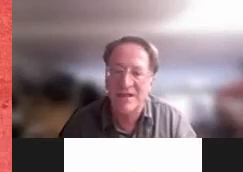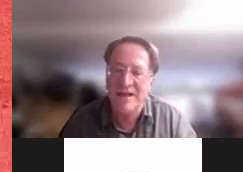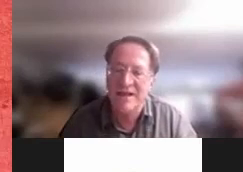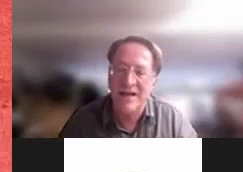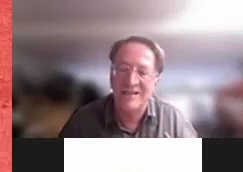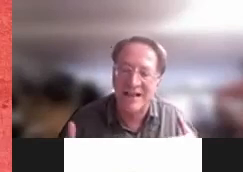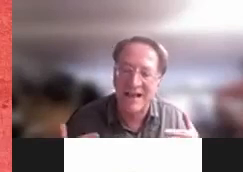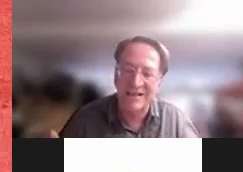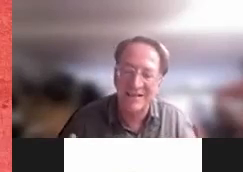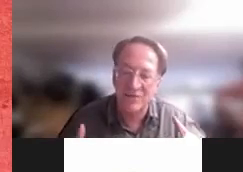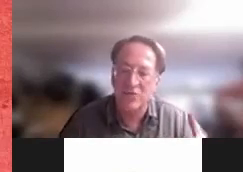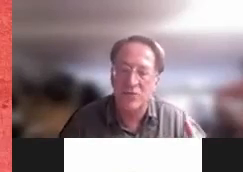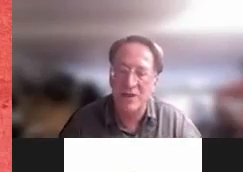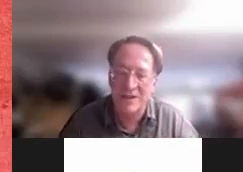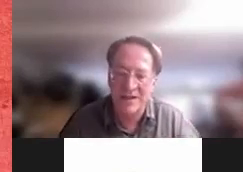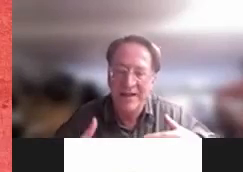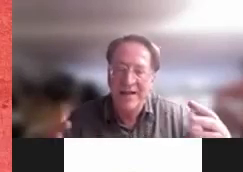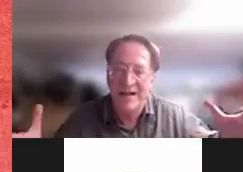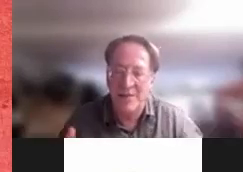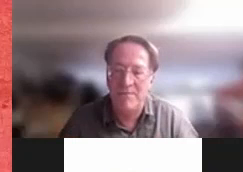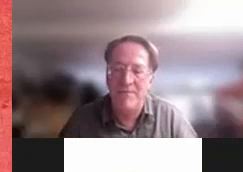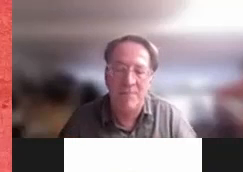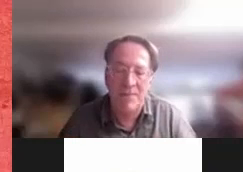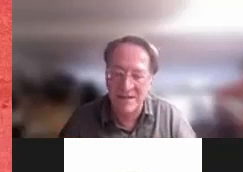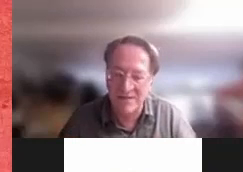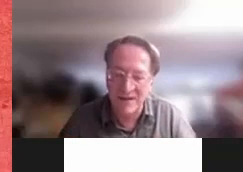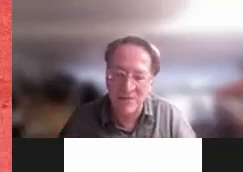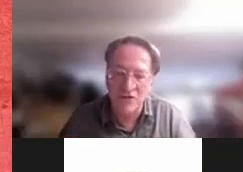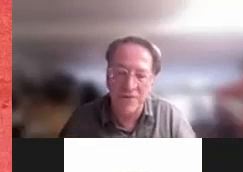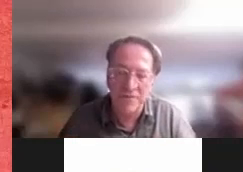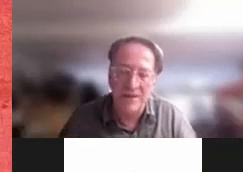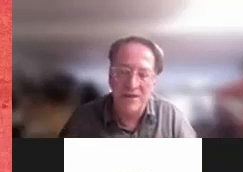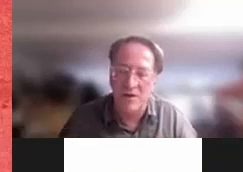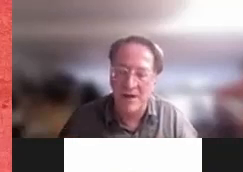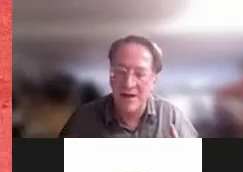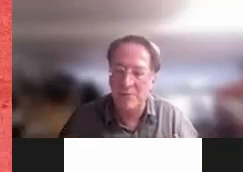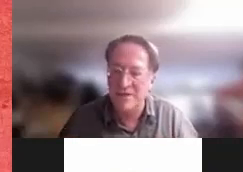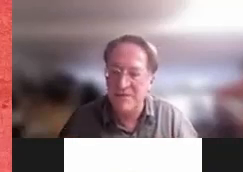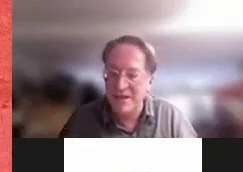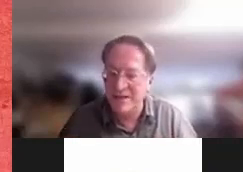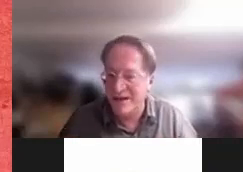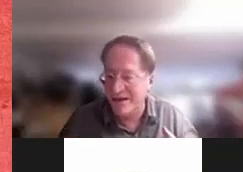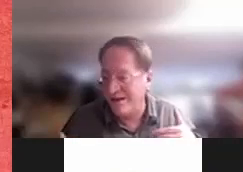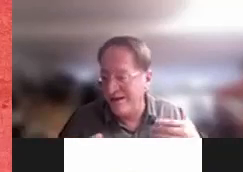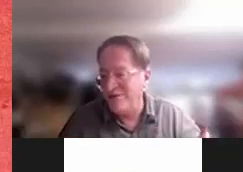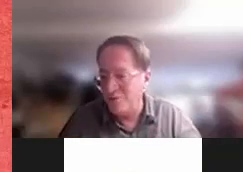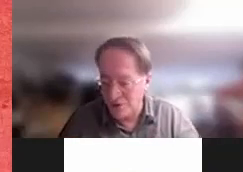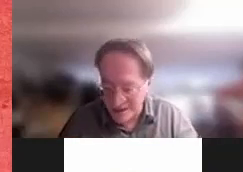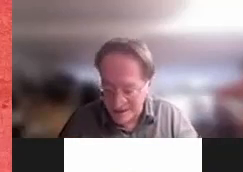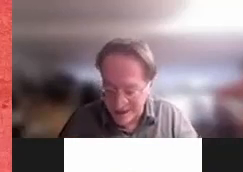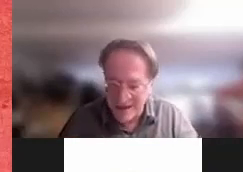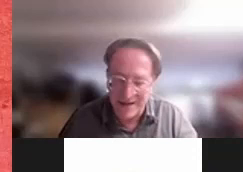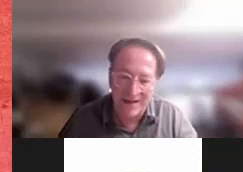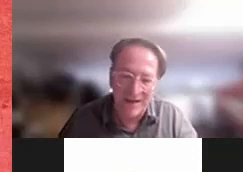personas acercarse a las esculturas que están en la plaza frente al museo de una manera pues diferente, ya que no lo